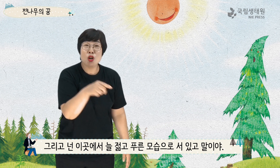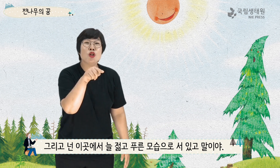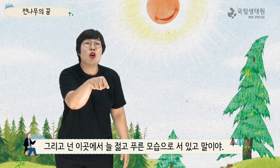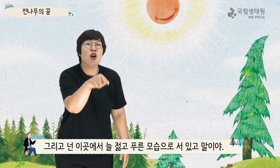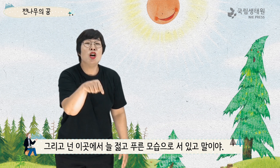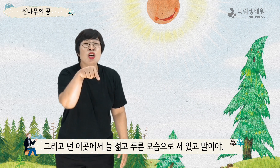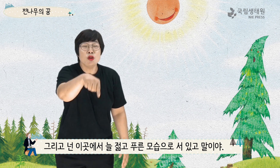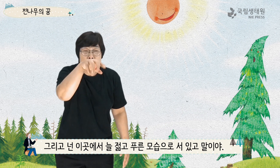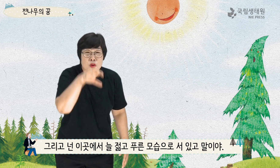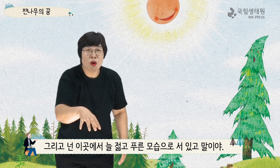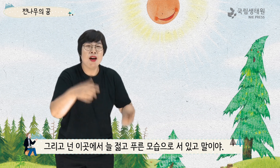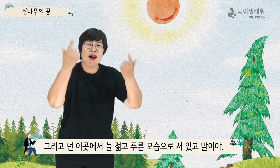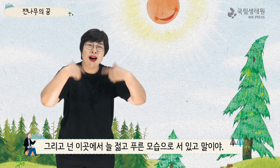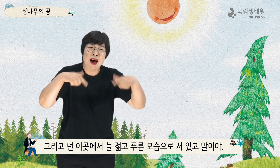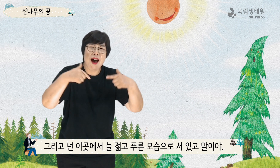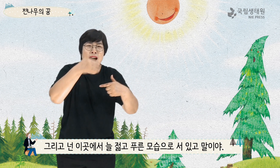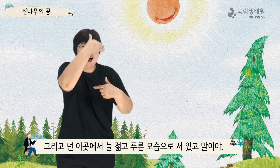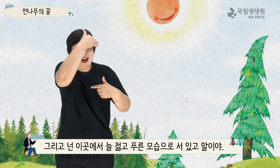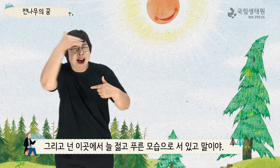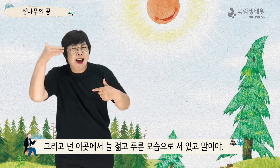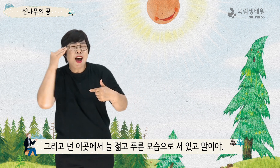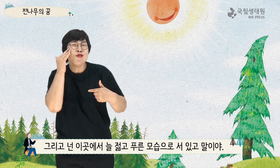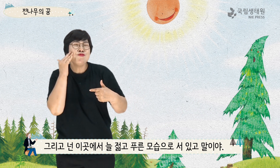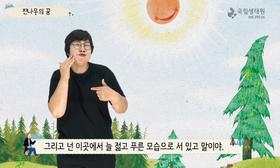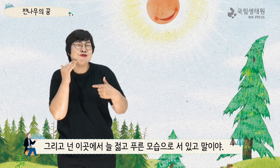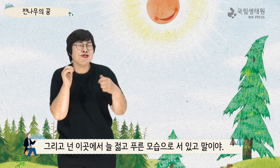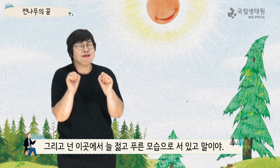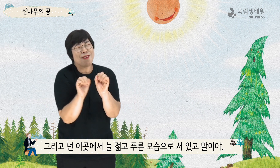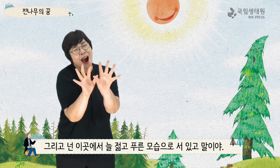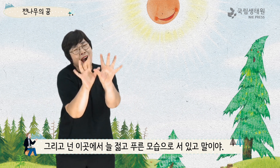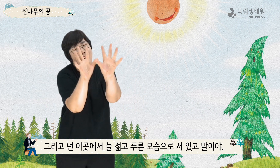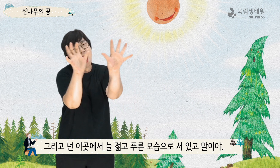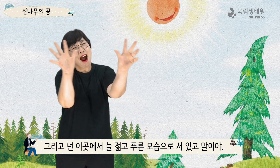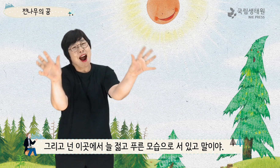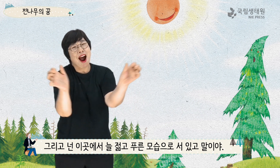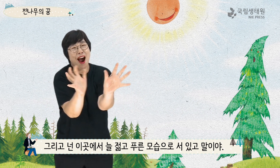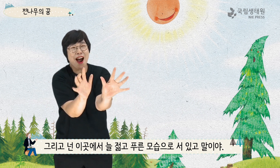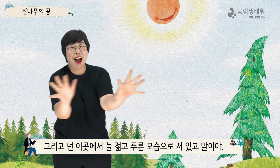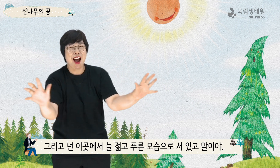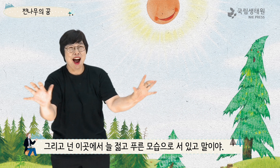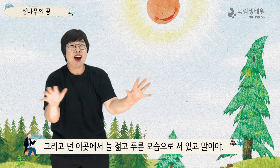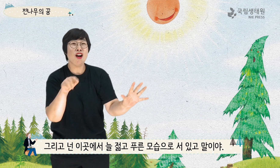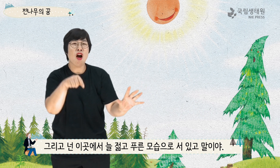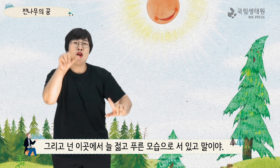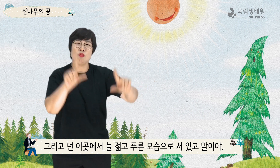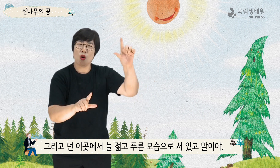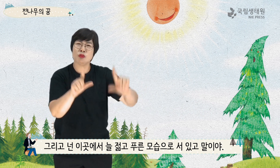그리고 넌 이곳에서 늘 젊고 푸른 모습으로 서 있고 말이야.